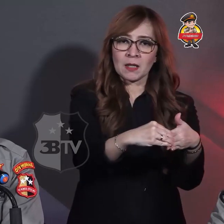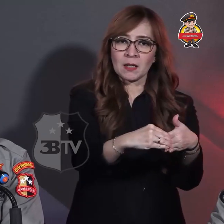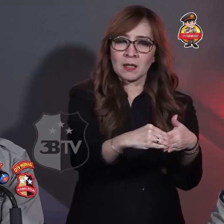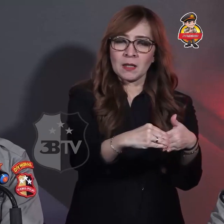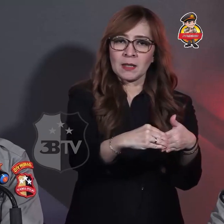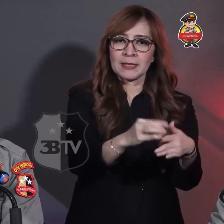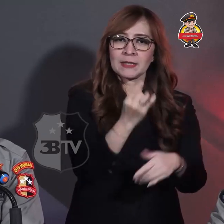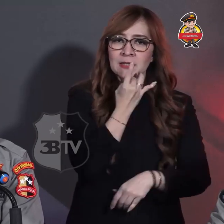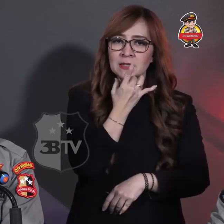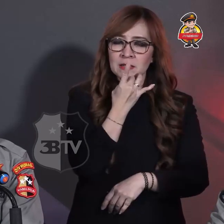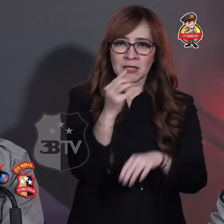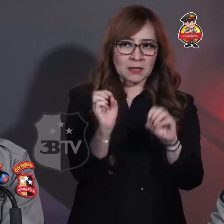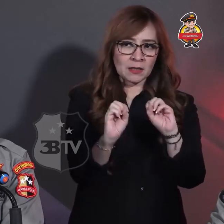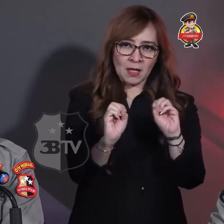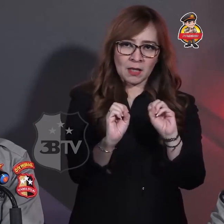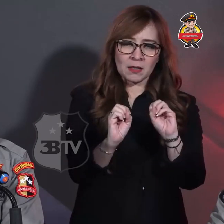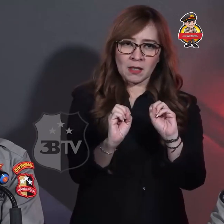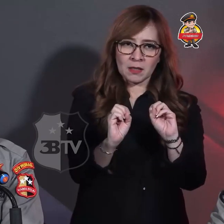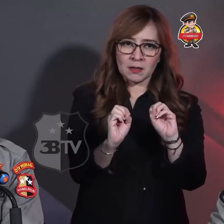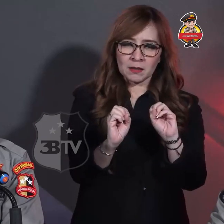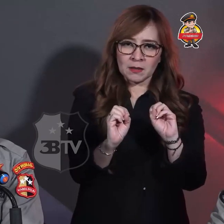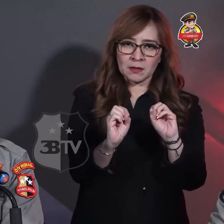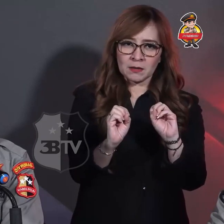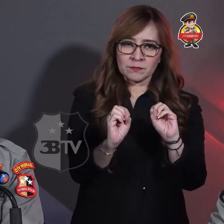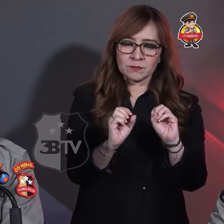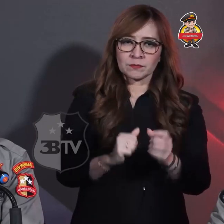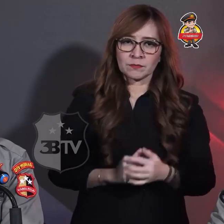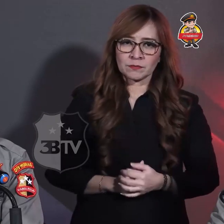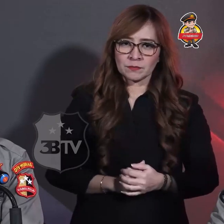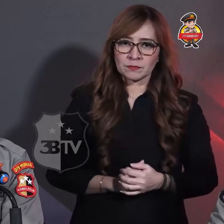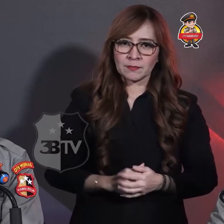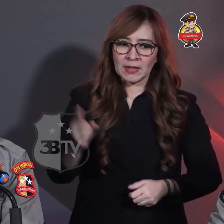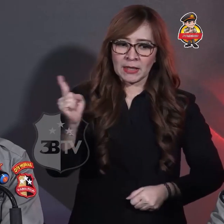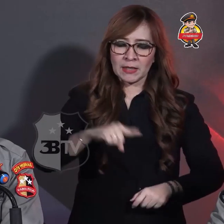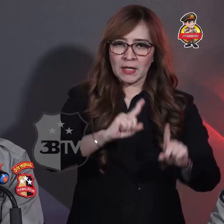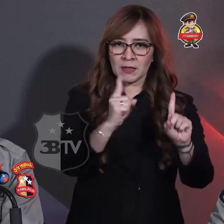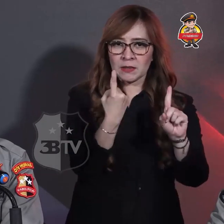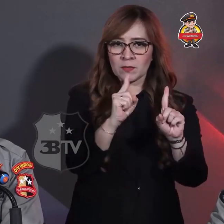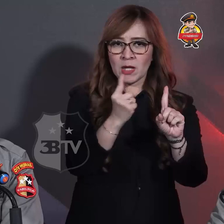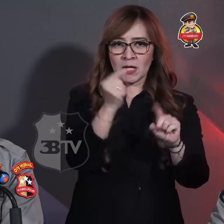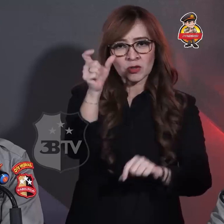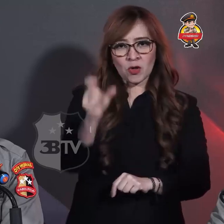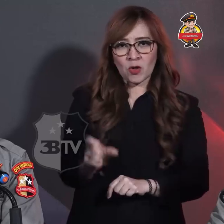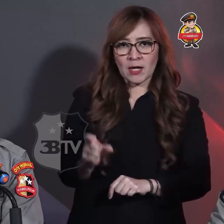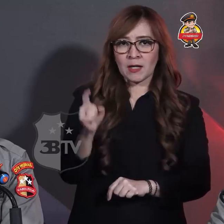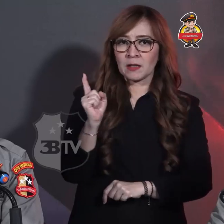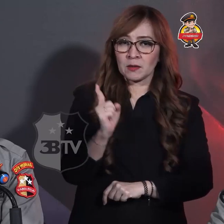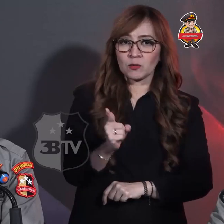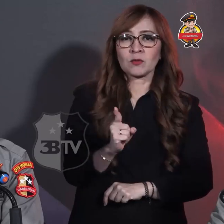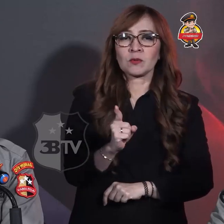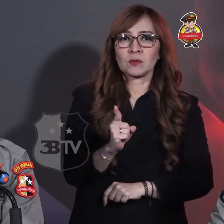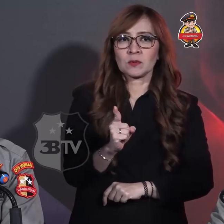penampungan ilegal tentunya, ya. Dan yang bersangkutan ini dari 11 ini